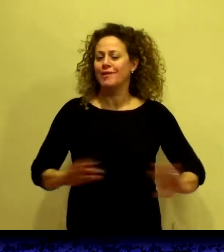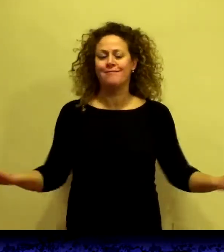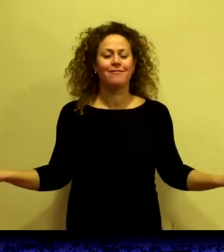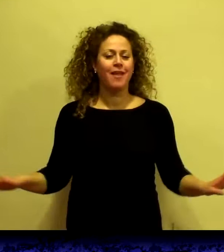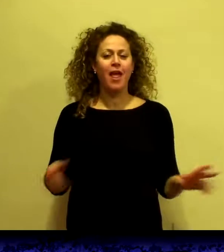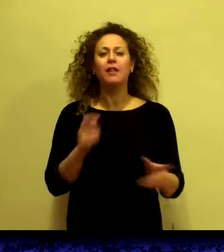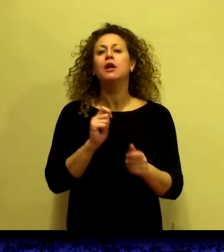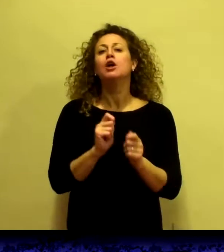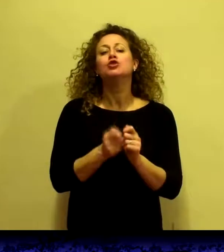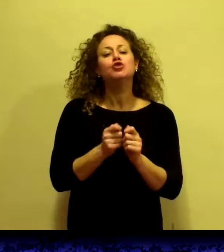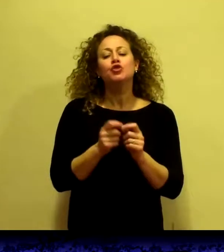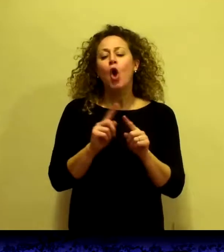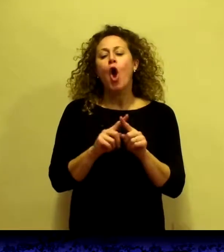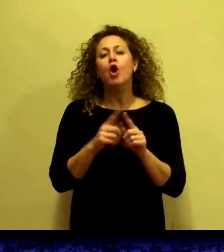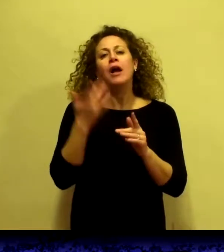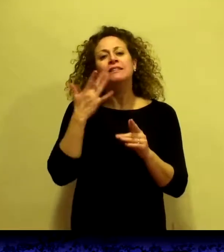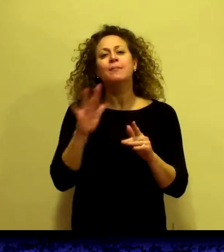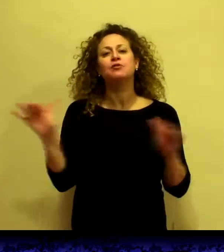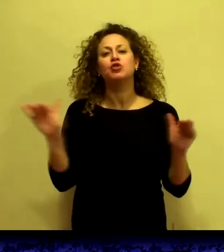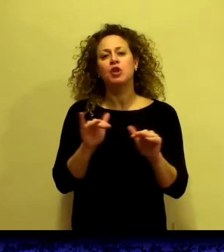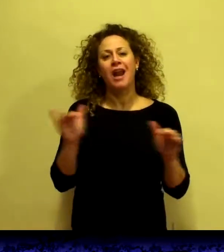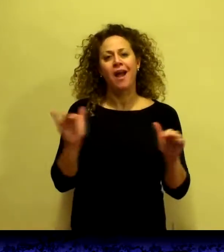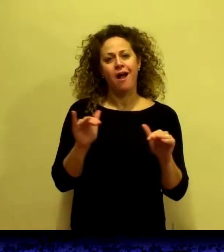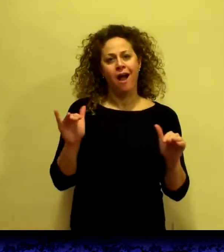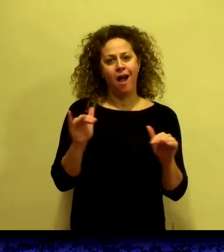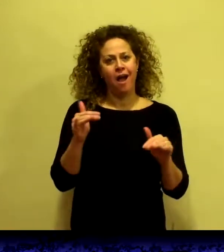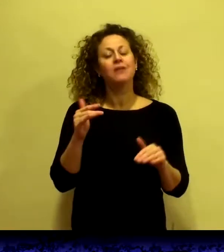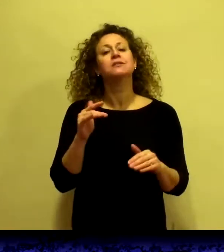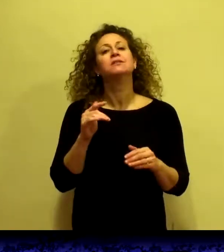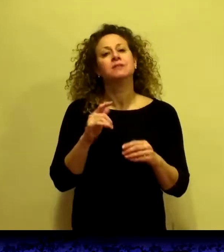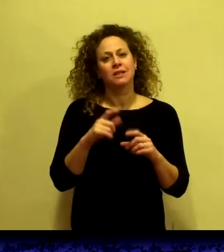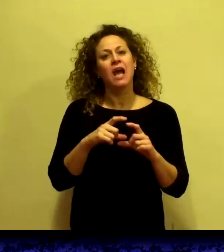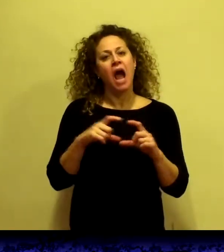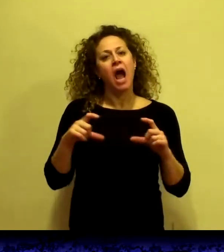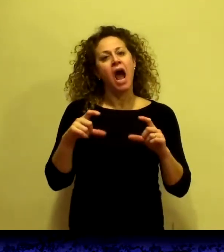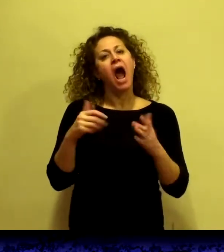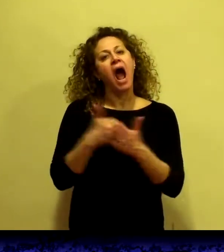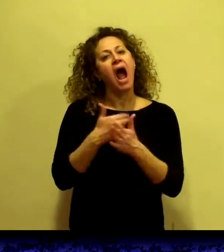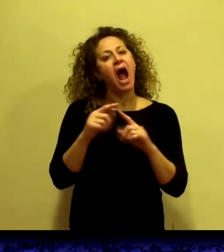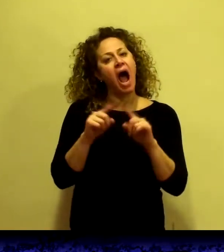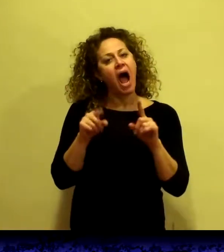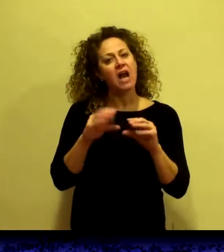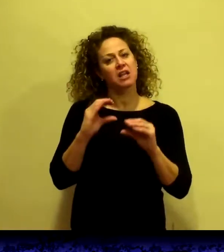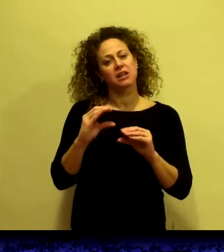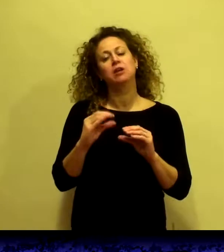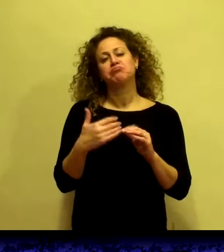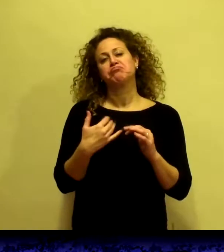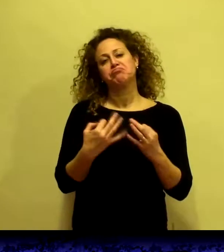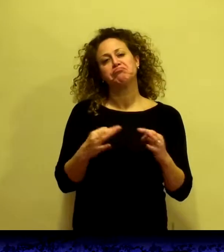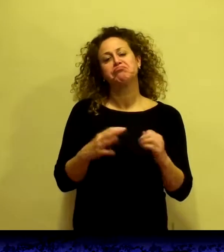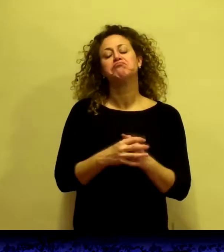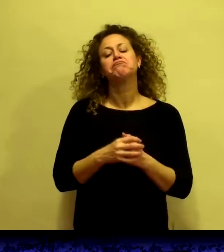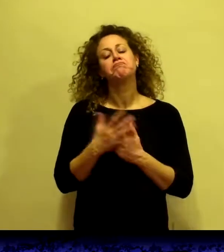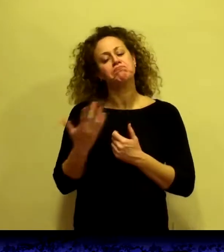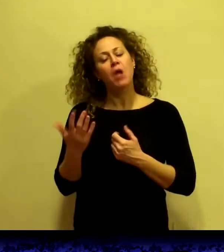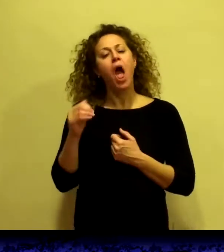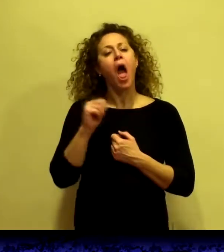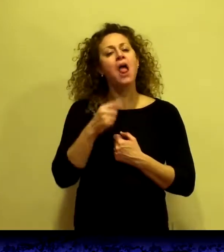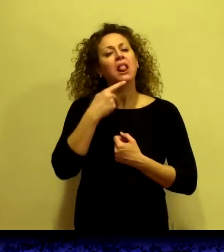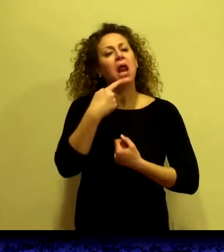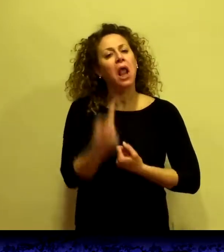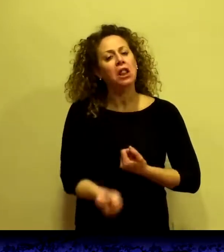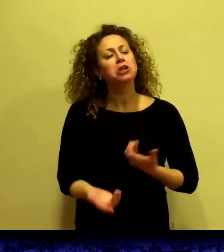Raymond. Esatto. Dustin Hoffman. Quindi, psicologia, divertimento,